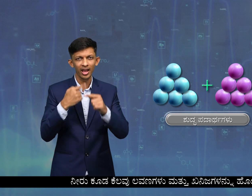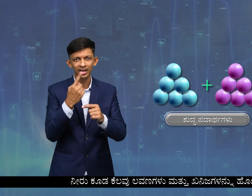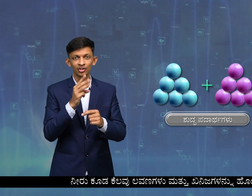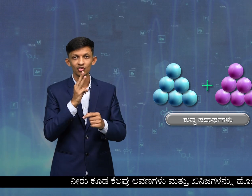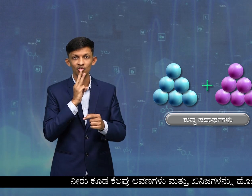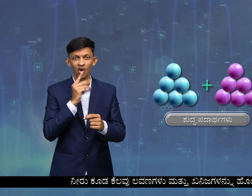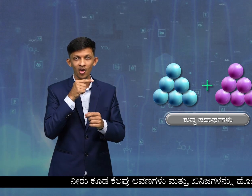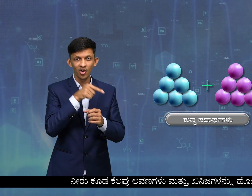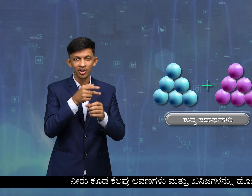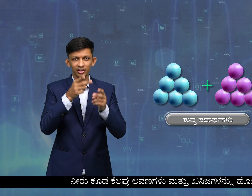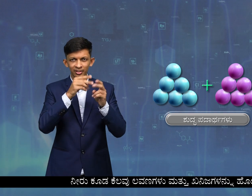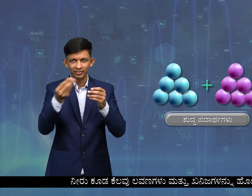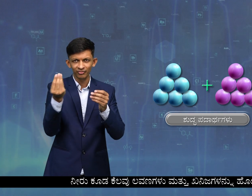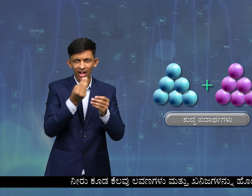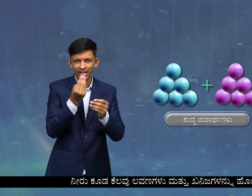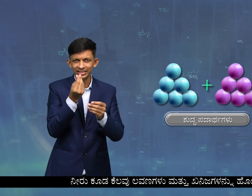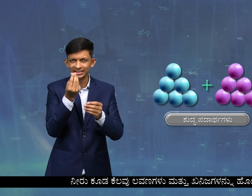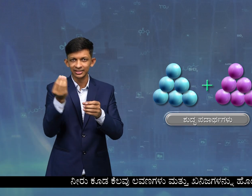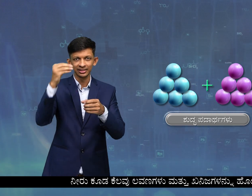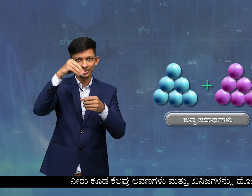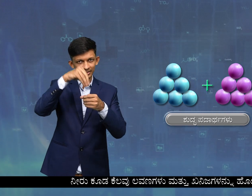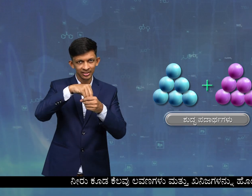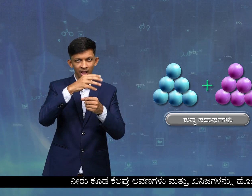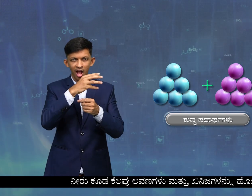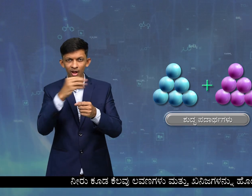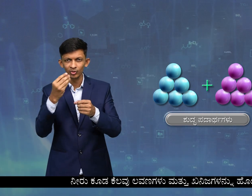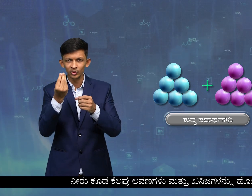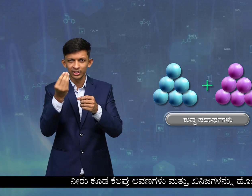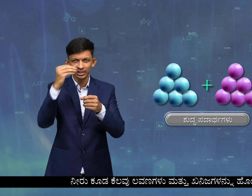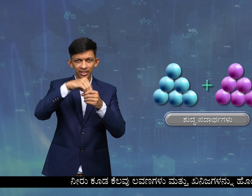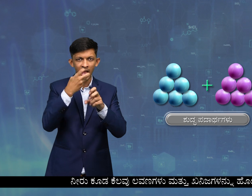ನೀರು ಕೂಡ ಕೆಲವು ಲವಣಗಳು ಮತ್ತು ಖನಿಜಗಳು ಹೊಂದಿರುತ್ತದೆ.